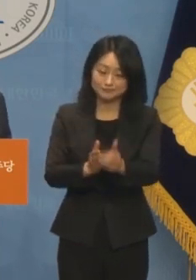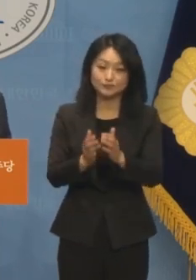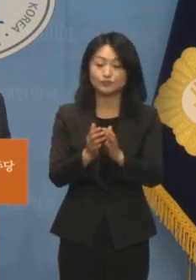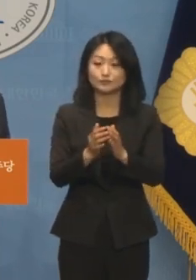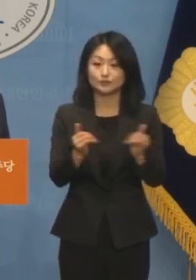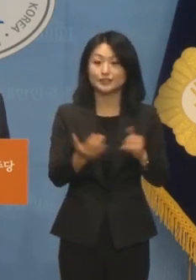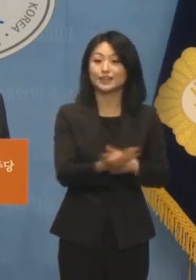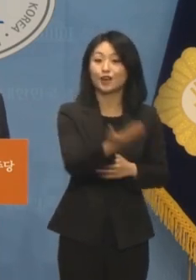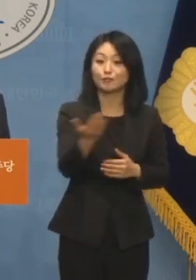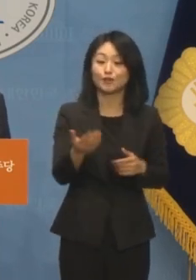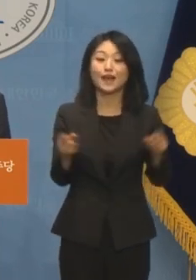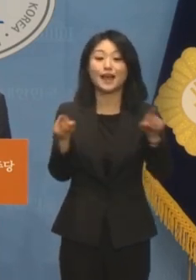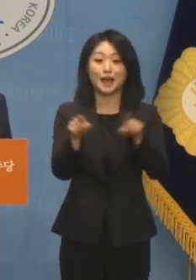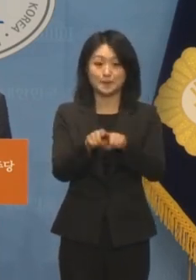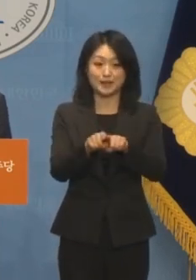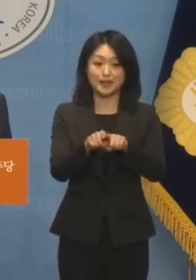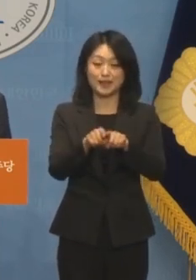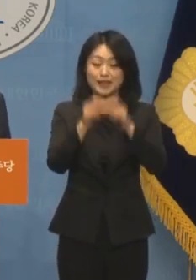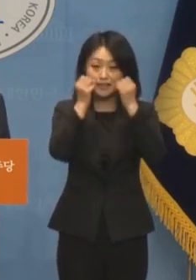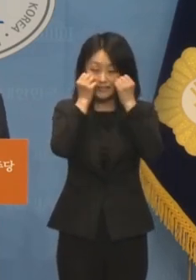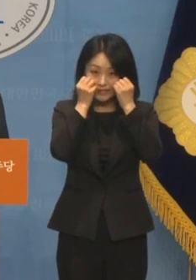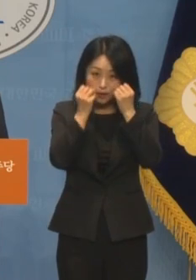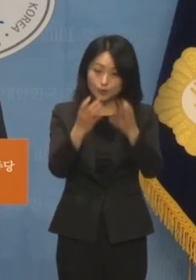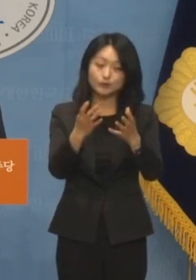국민들 여러분과 함께 새로운